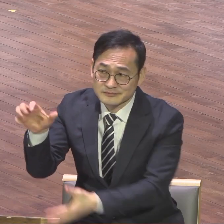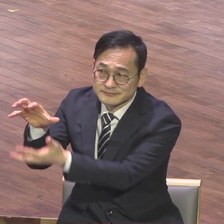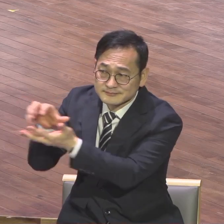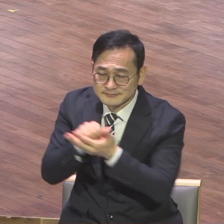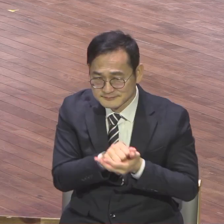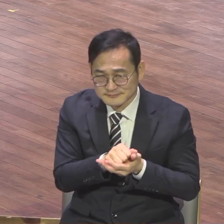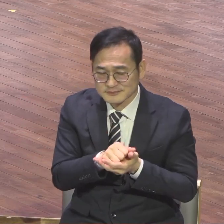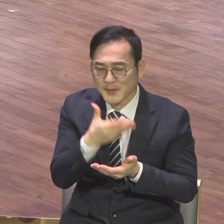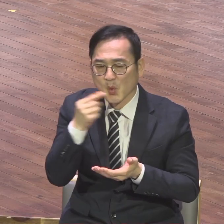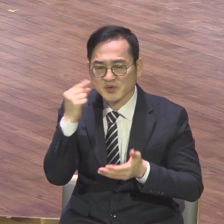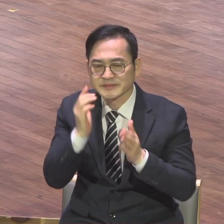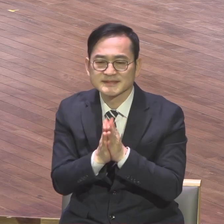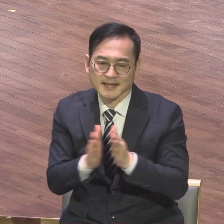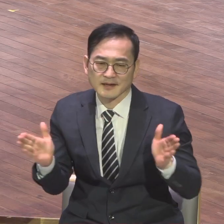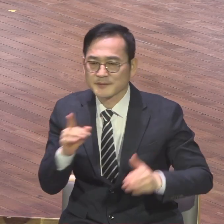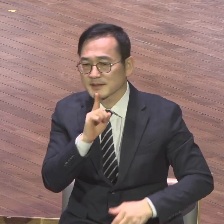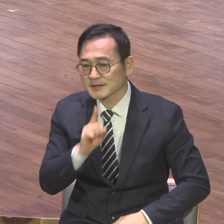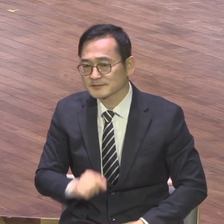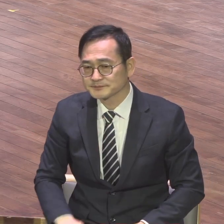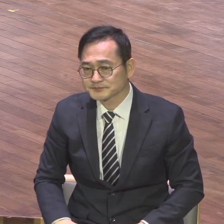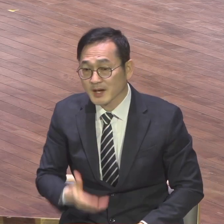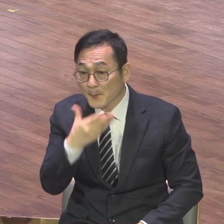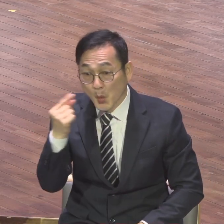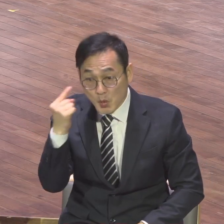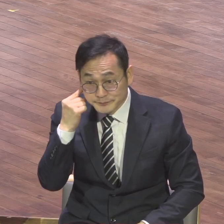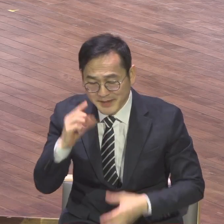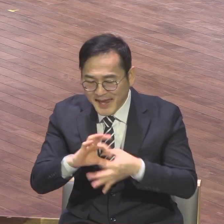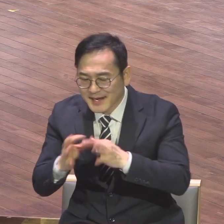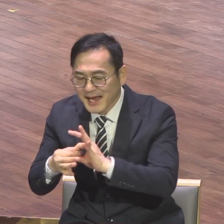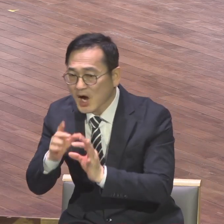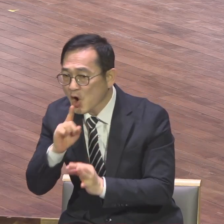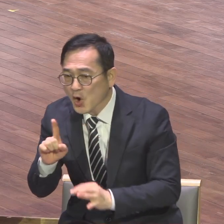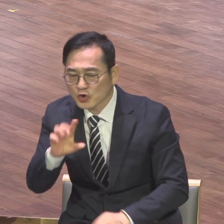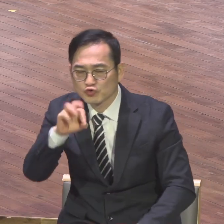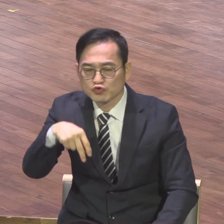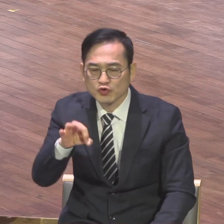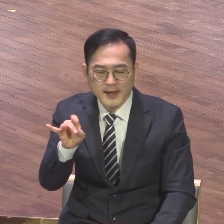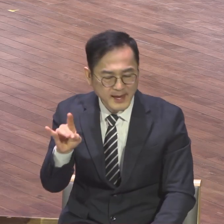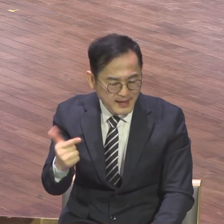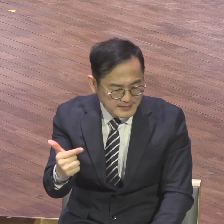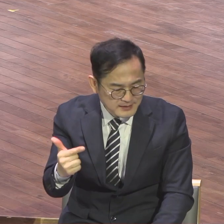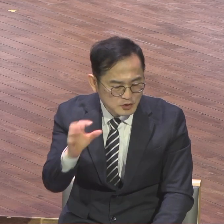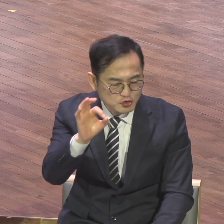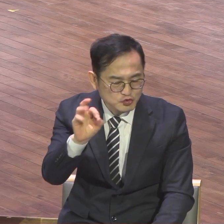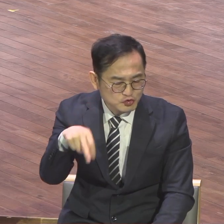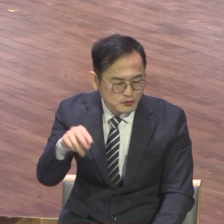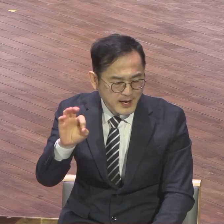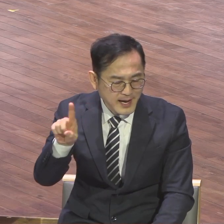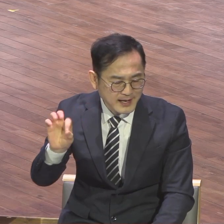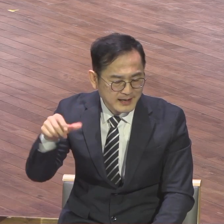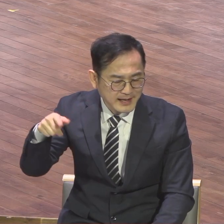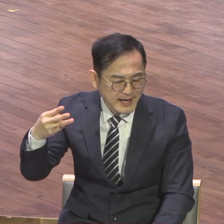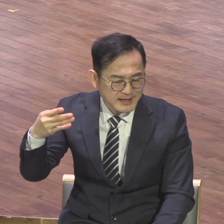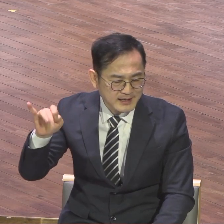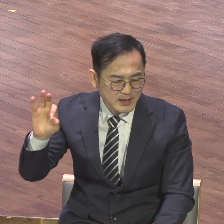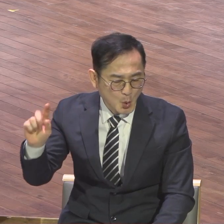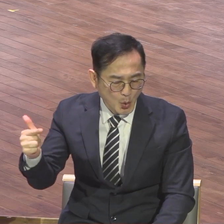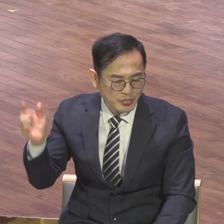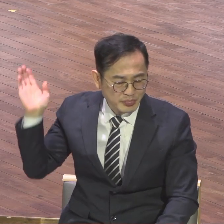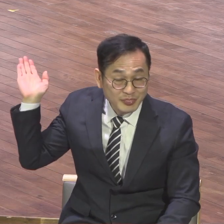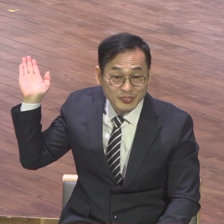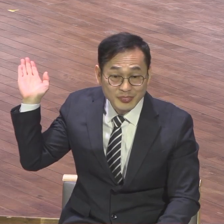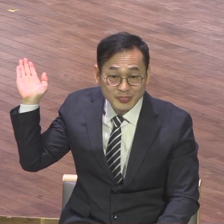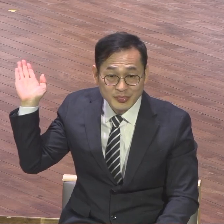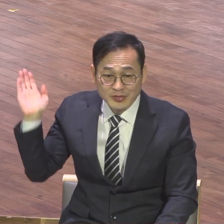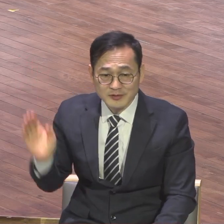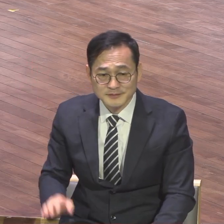이 복음을 헬라어로 말하면 유앙겔리온이라 합니다. 유앙겔리온이라 이 말은 당시